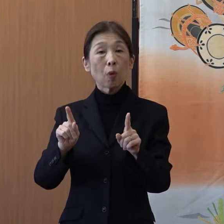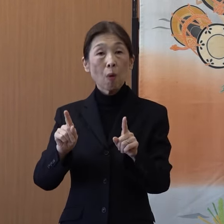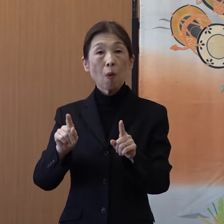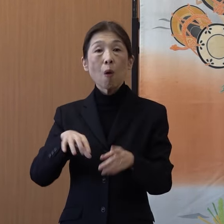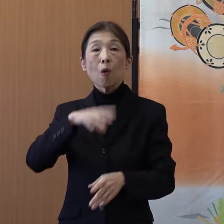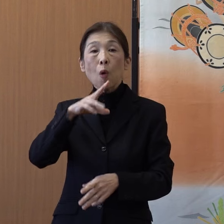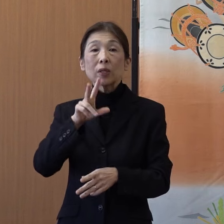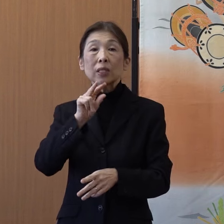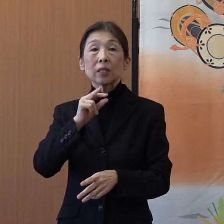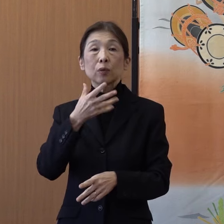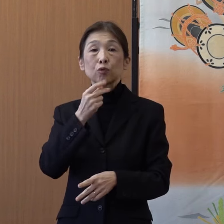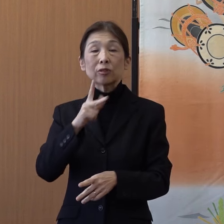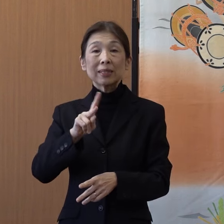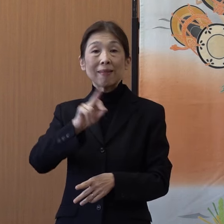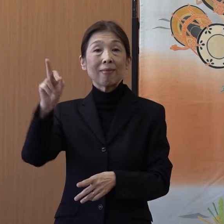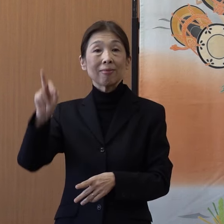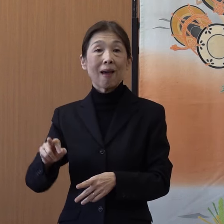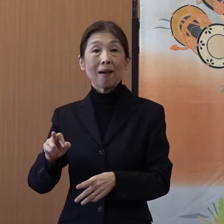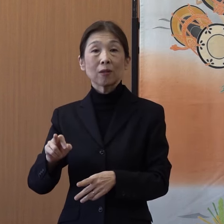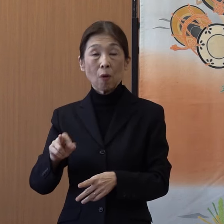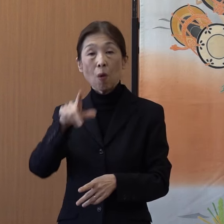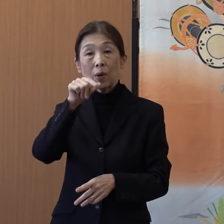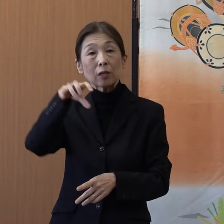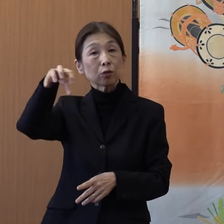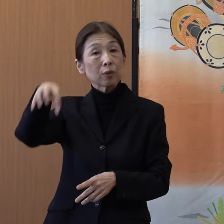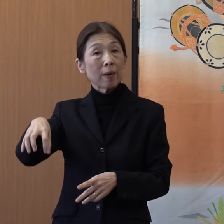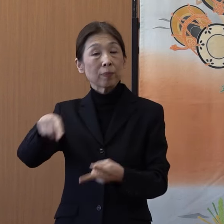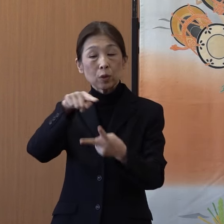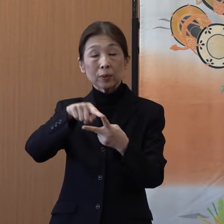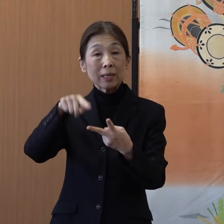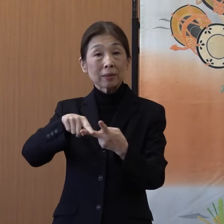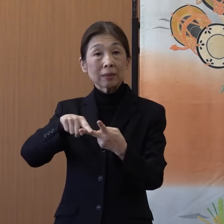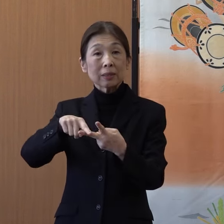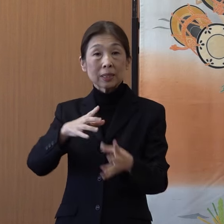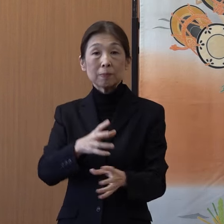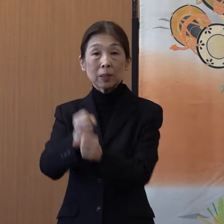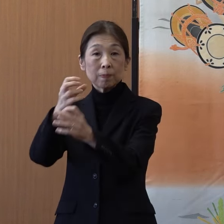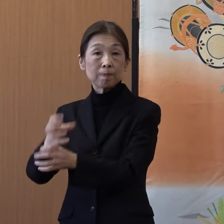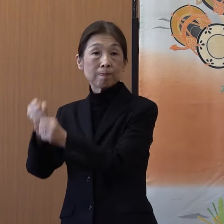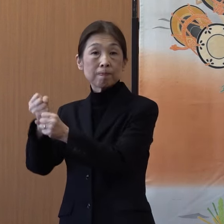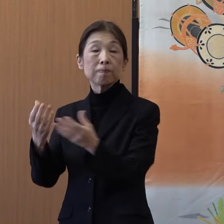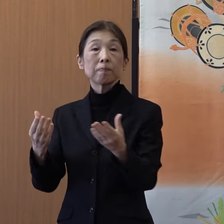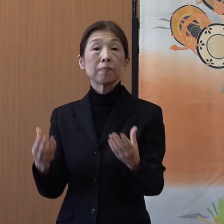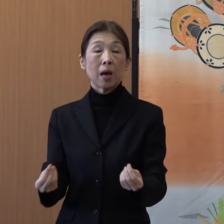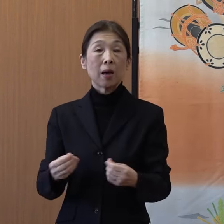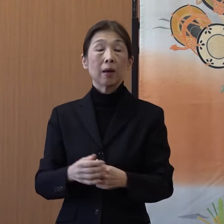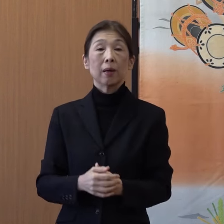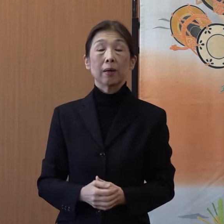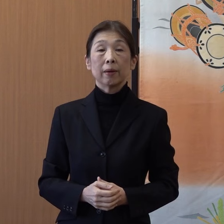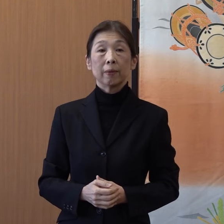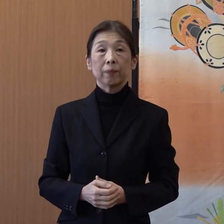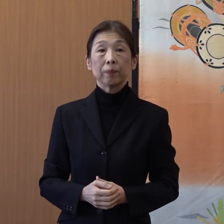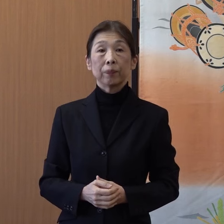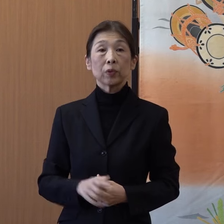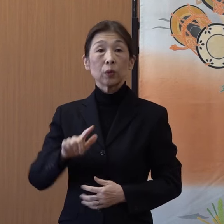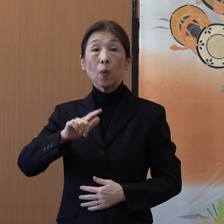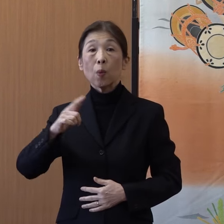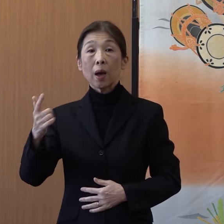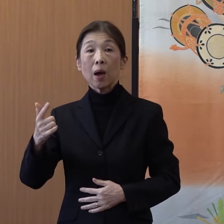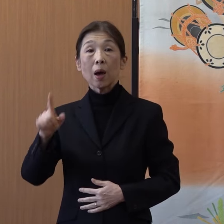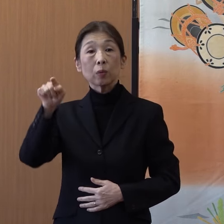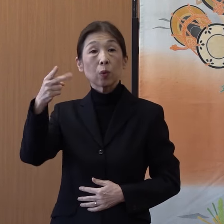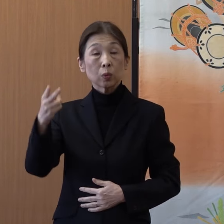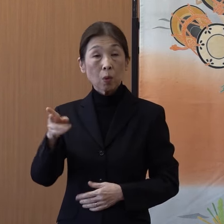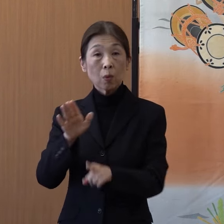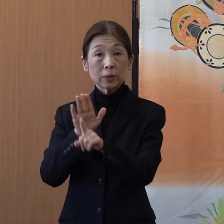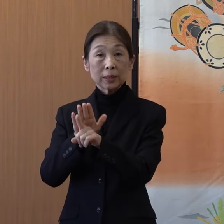祉センター閣樹園に集約をいたします。次にその他の能登被災者